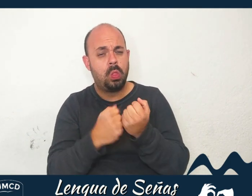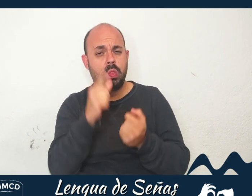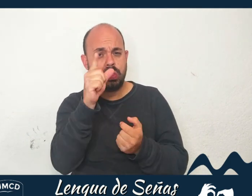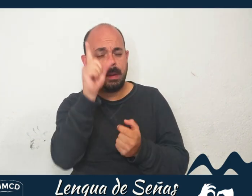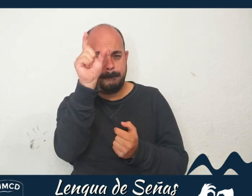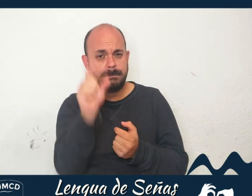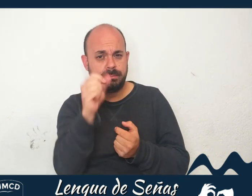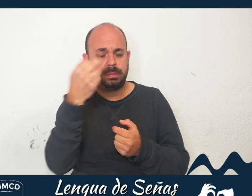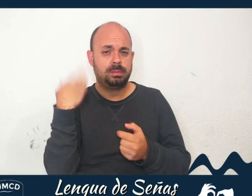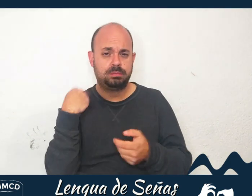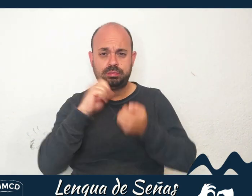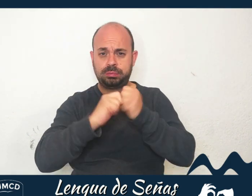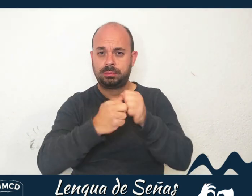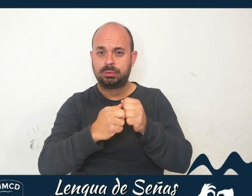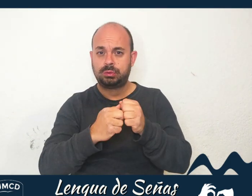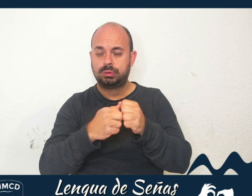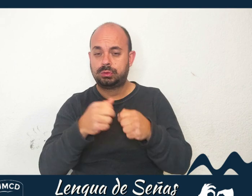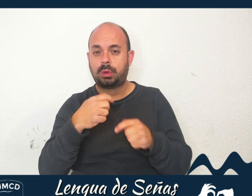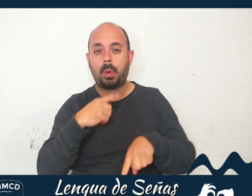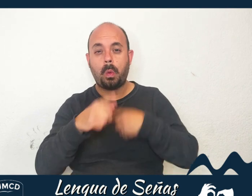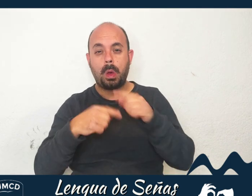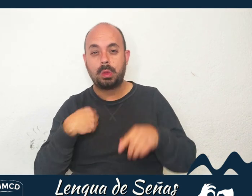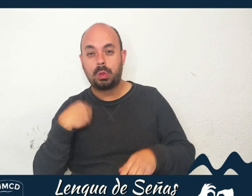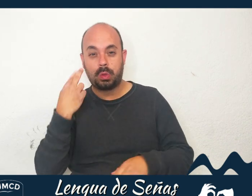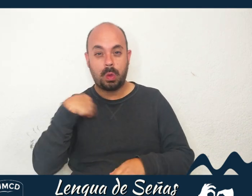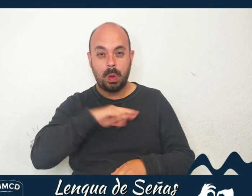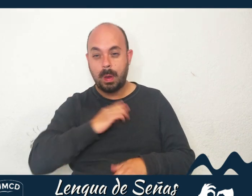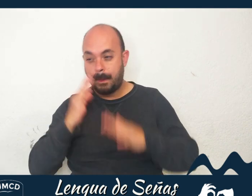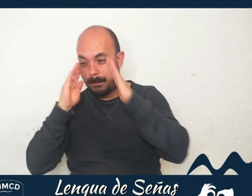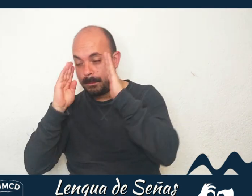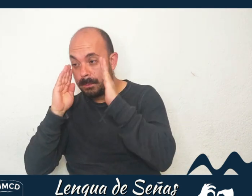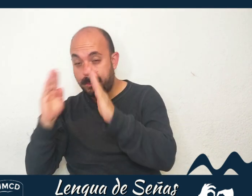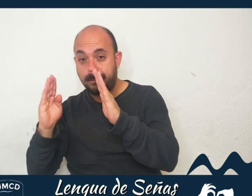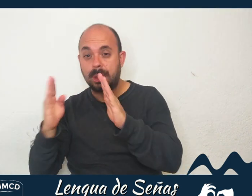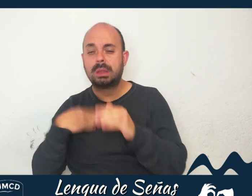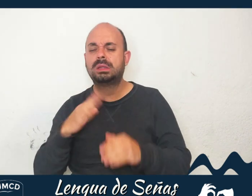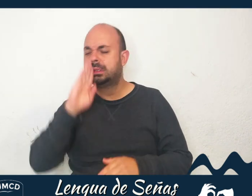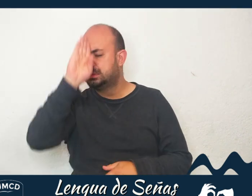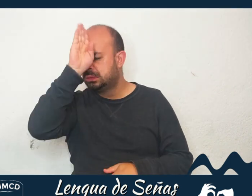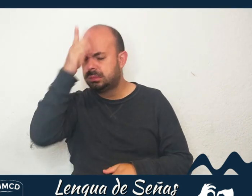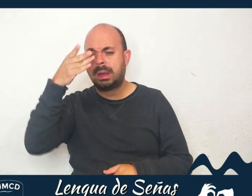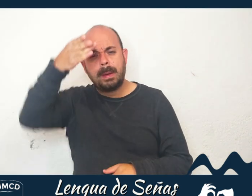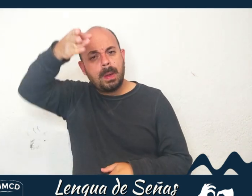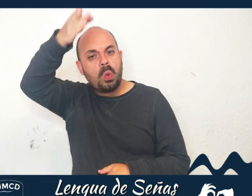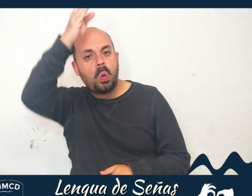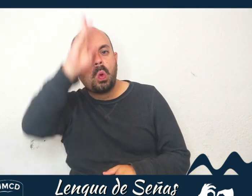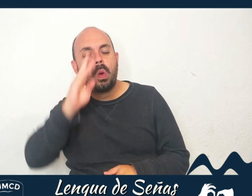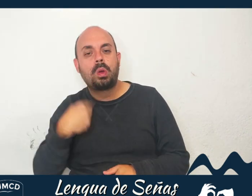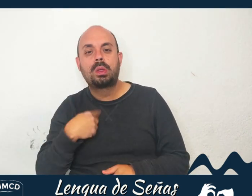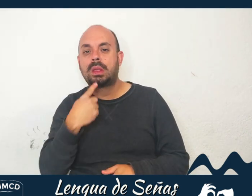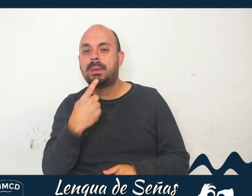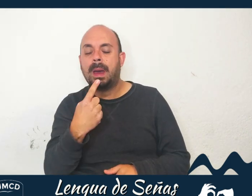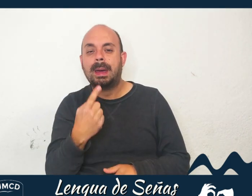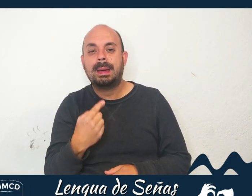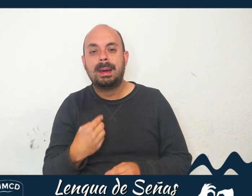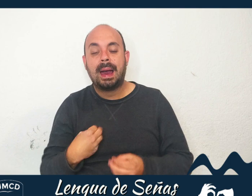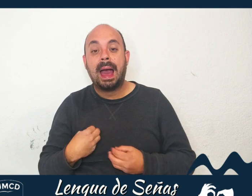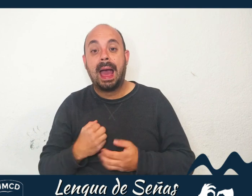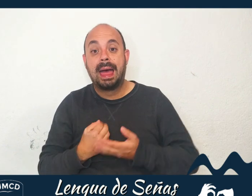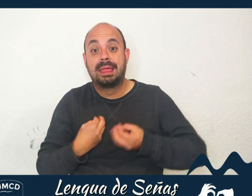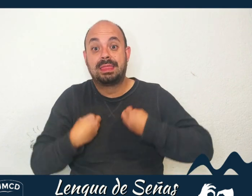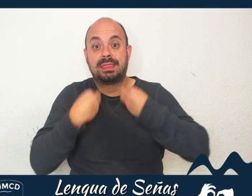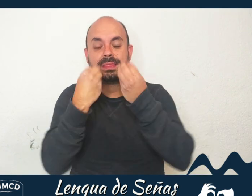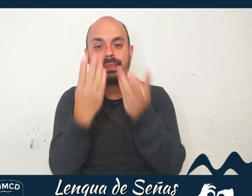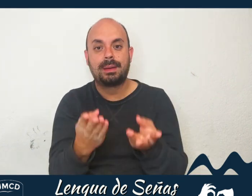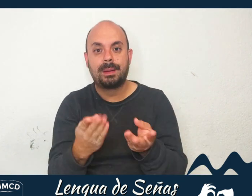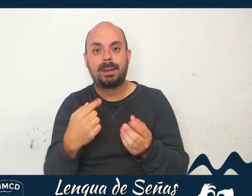cada momento nosotros, si estamos atentos, nos vamos a dar cuenta de que Dios va a poner posibilidades para que nosotros prediquemos